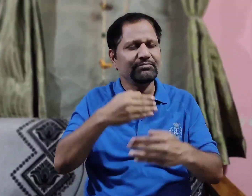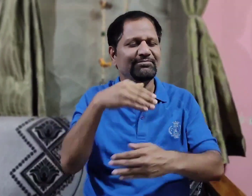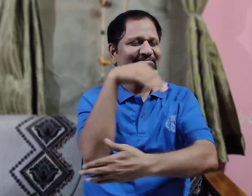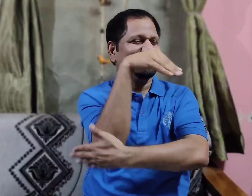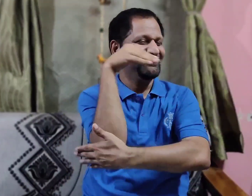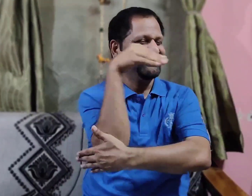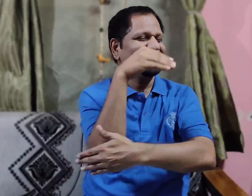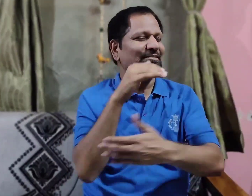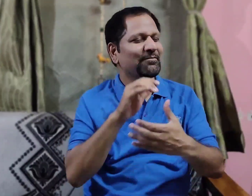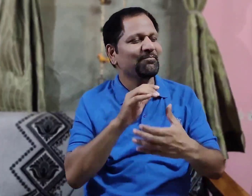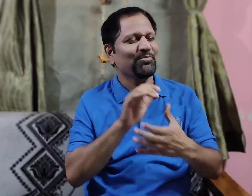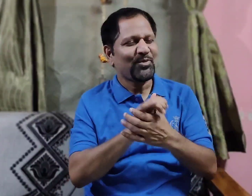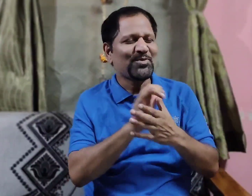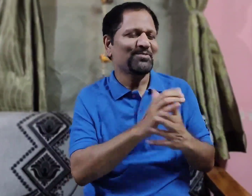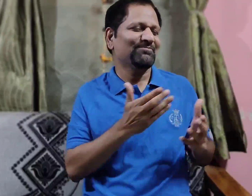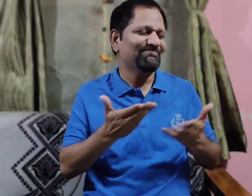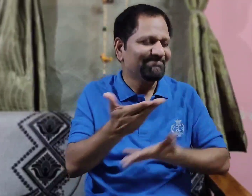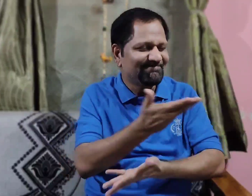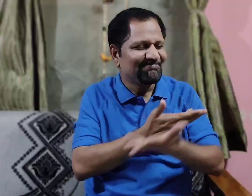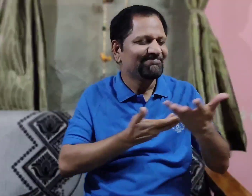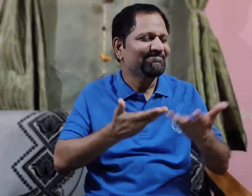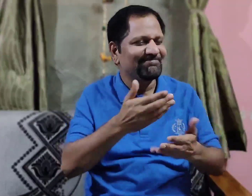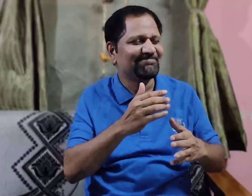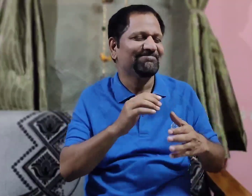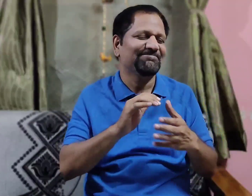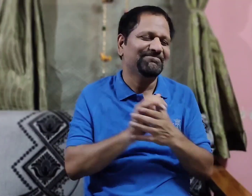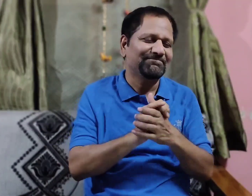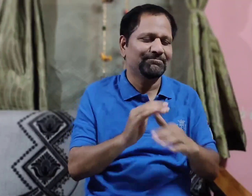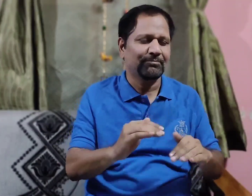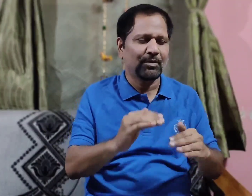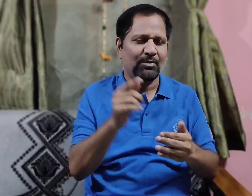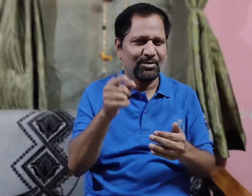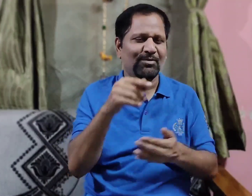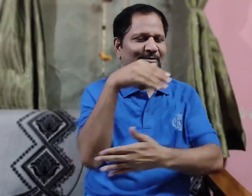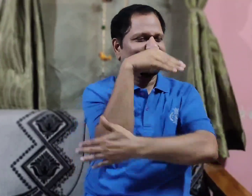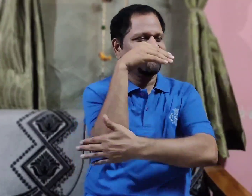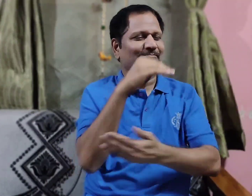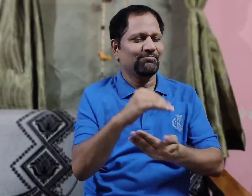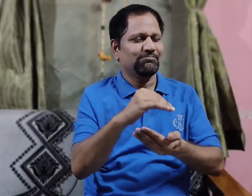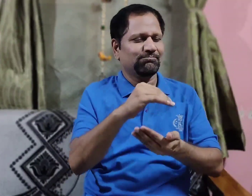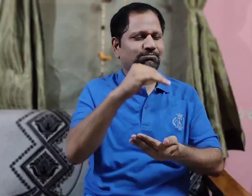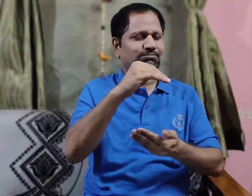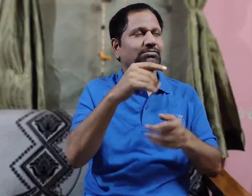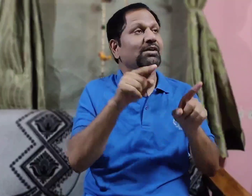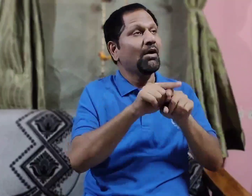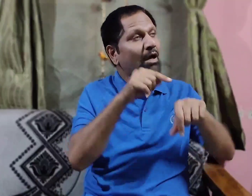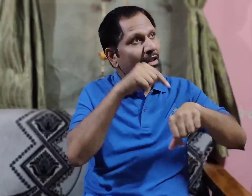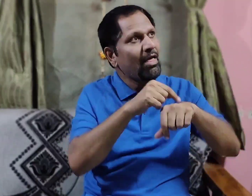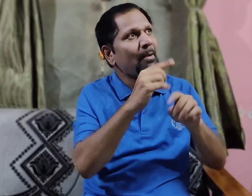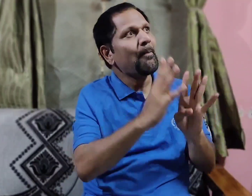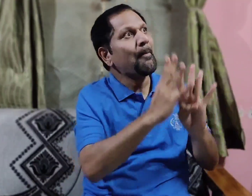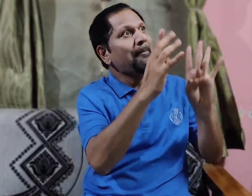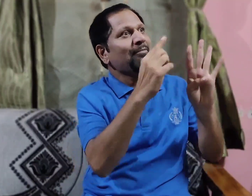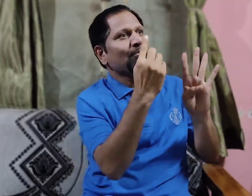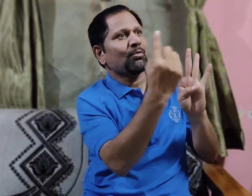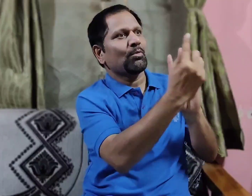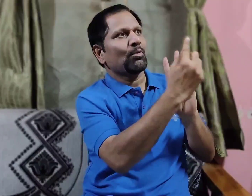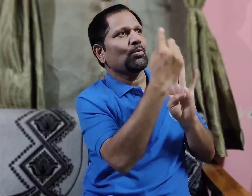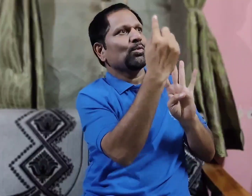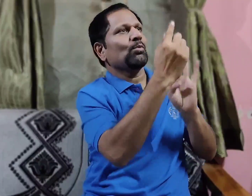को आनाकानी करके ध्यान नहीं दिया। धीरे धीरे जब मौसम बदला और वो लता